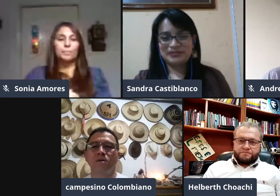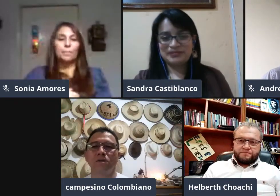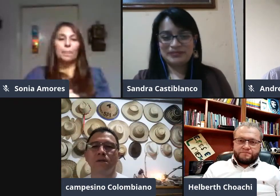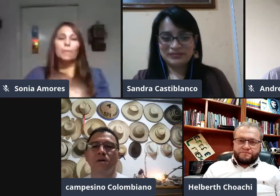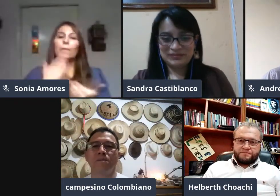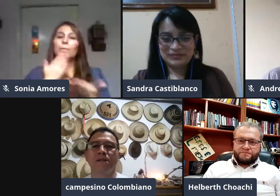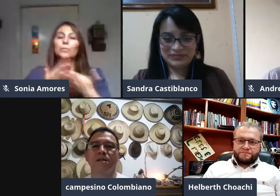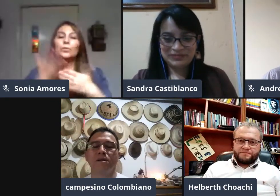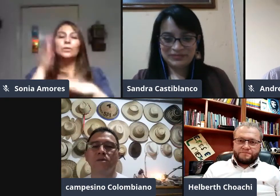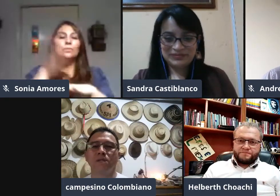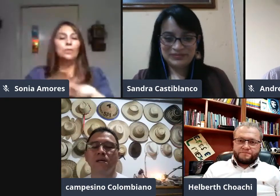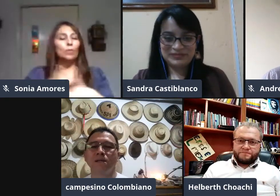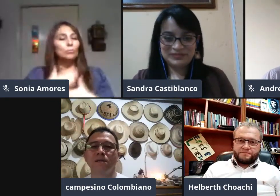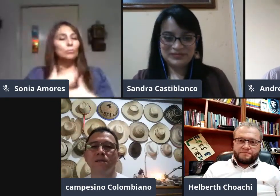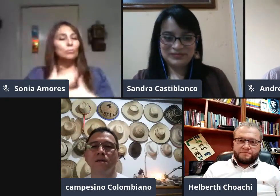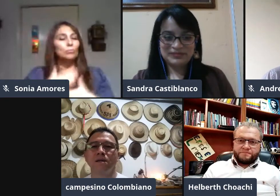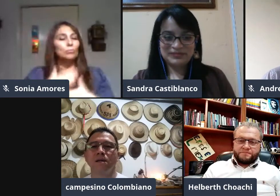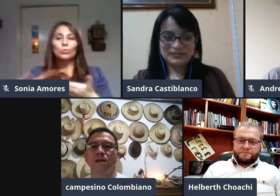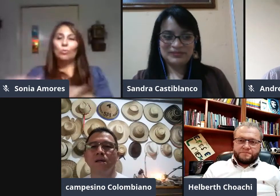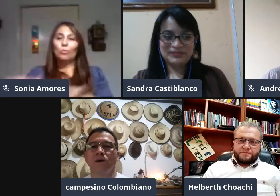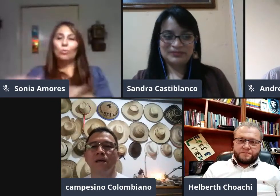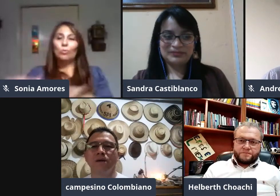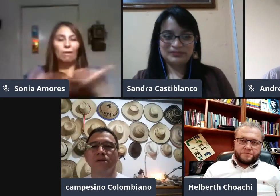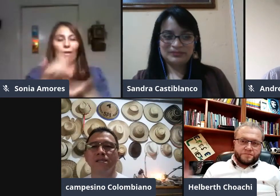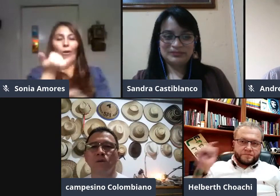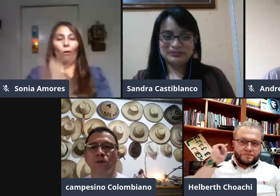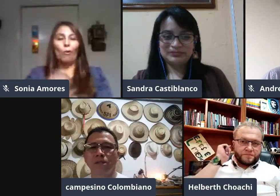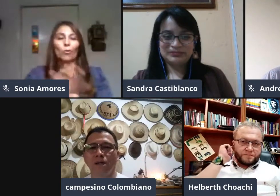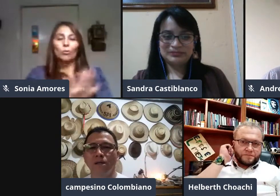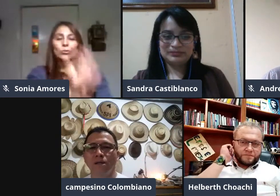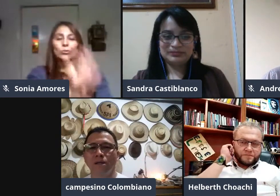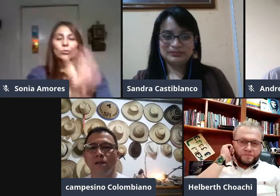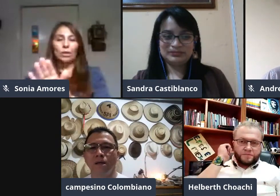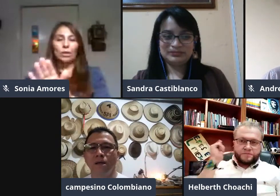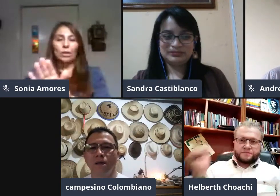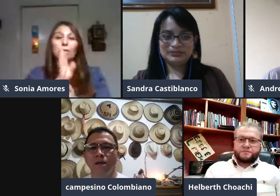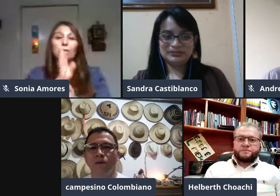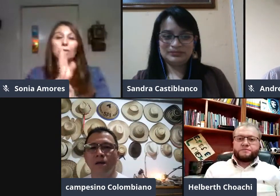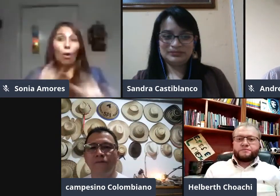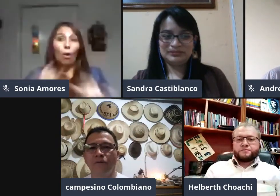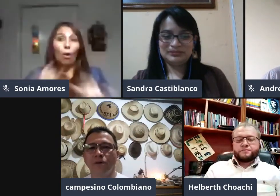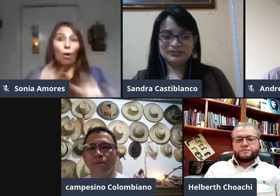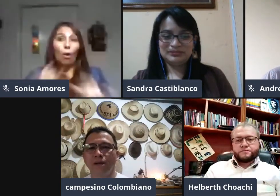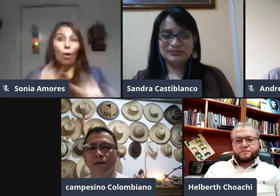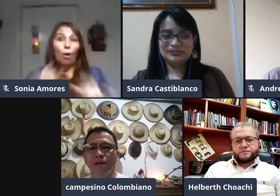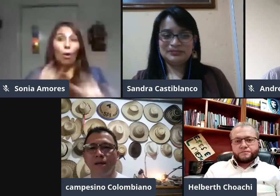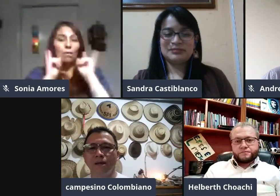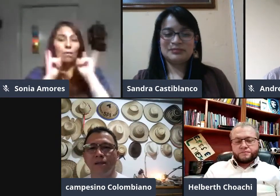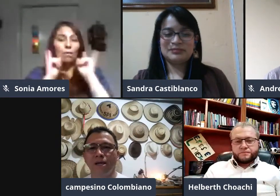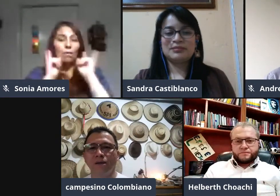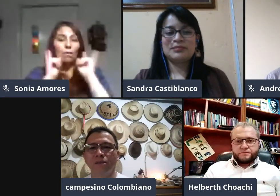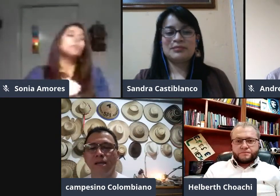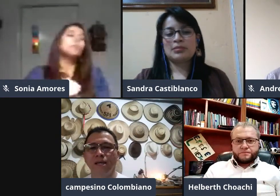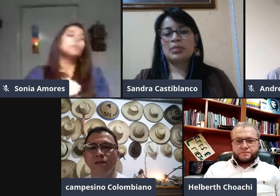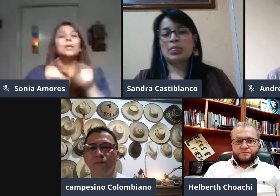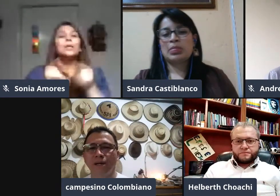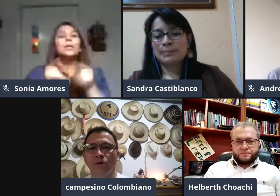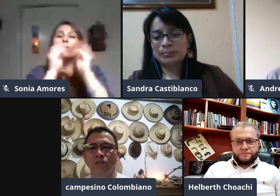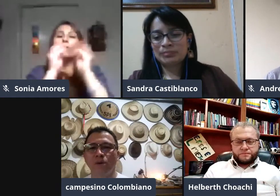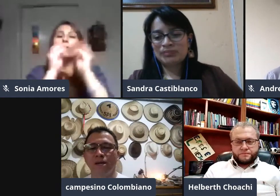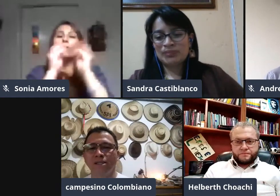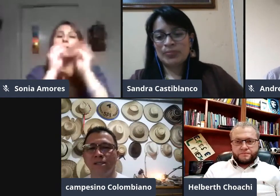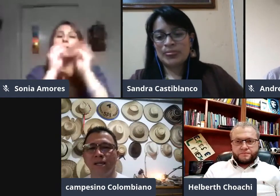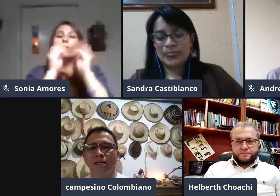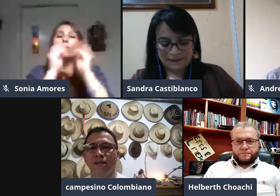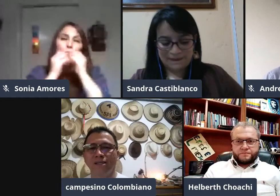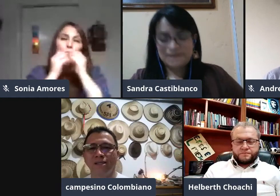un gusto de compartir con ustedes, con quienes nos escuchan, y una forma de darnos aliento para